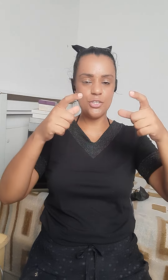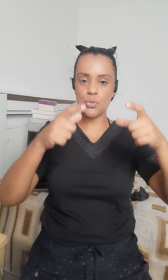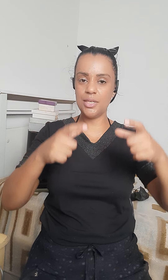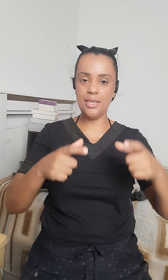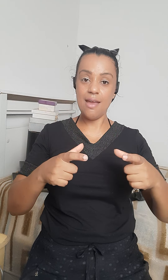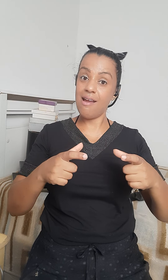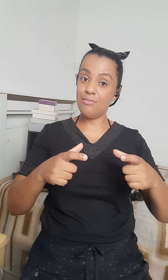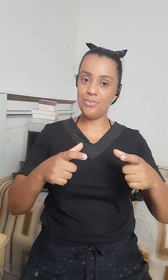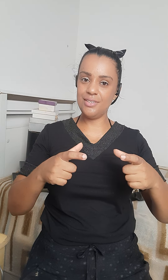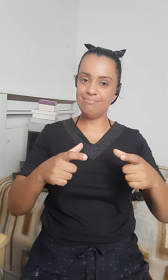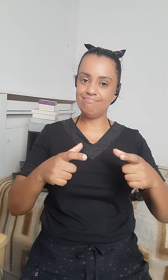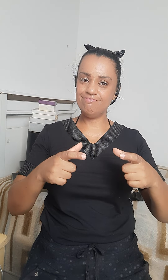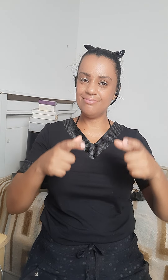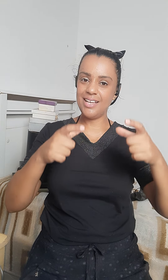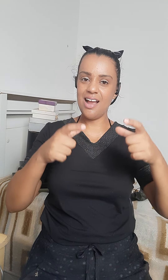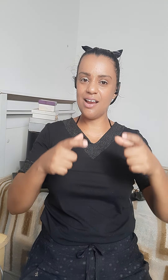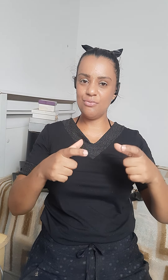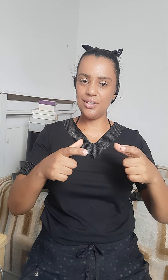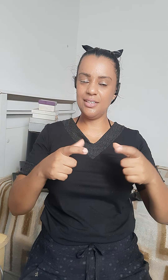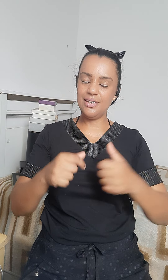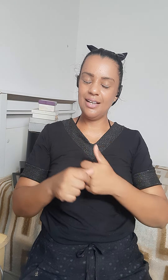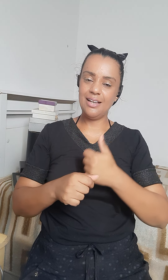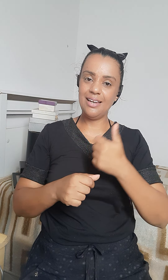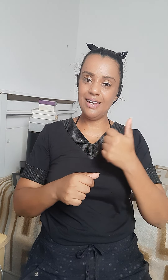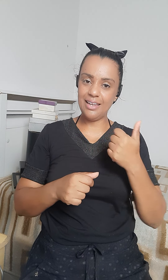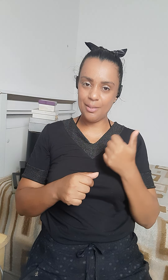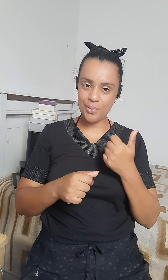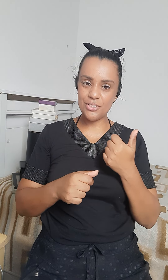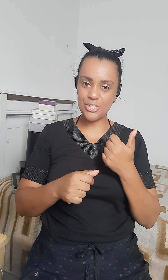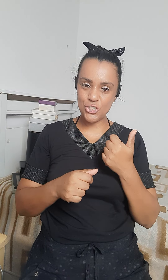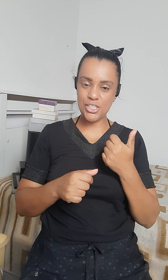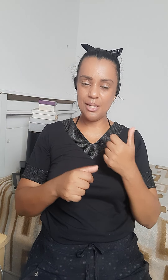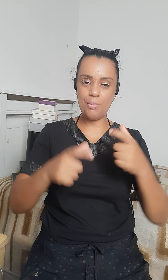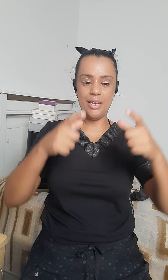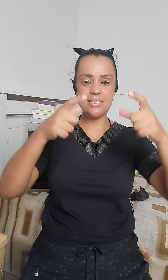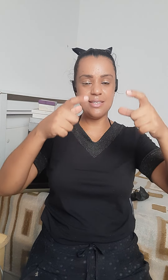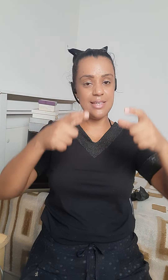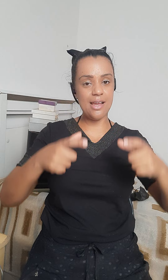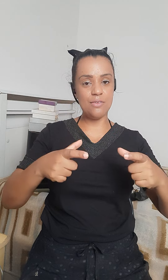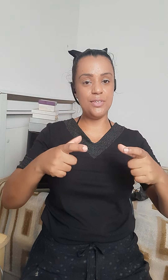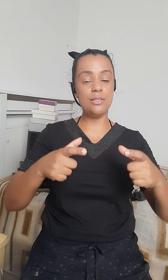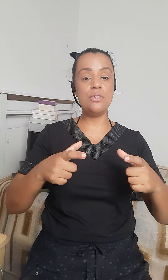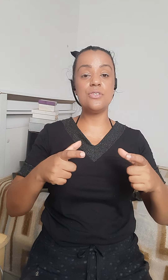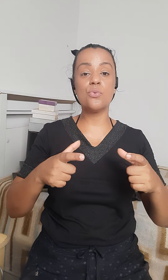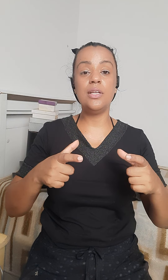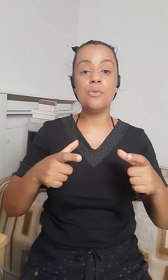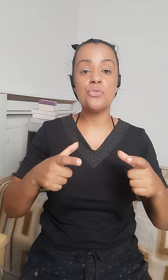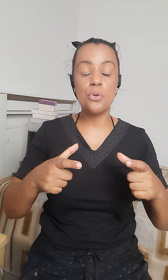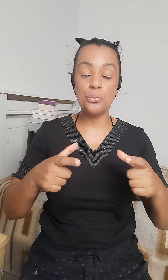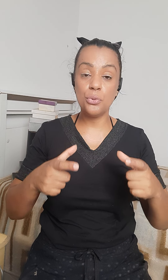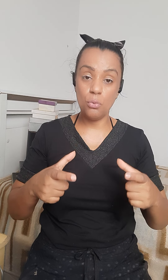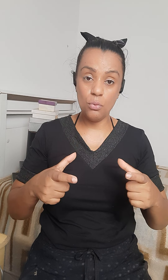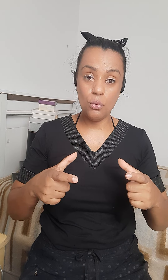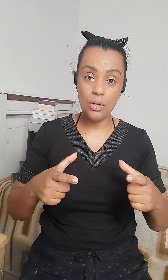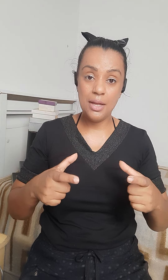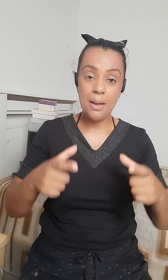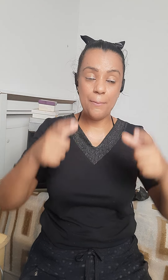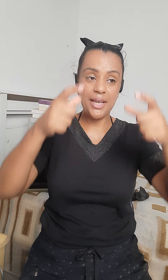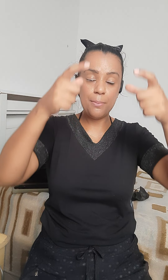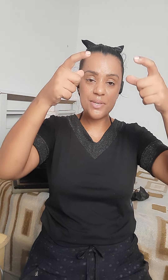isso aqui é árvore. Árvore. Lá na China, para eles esse é árvore. Então, eles escolheram só o tronco para